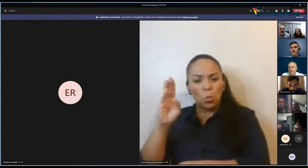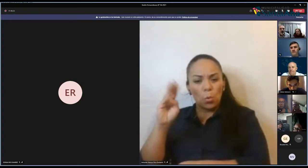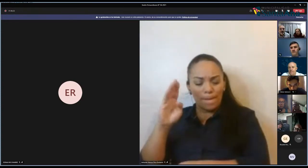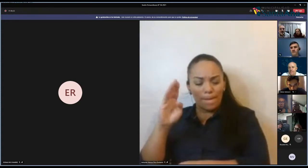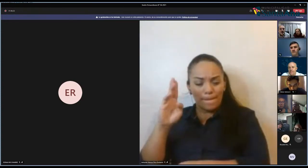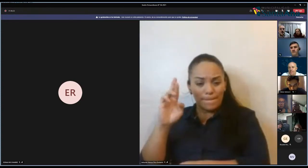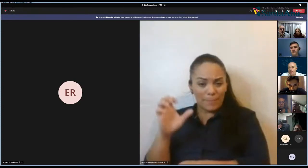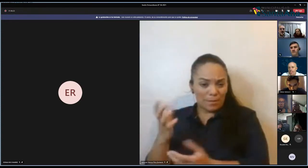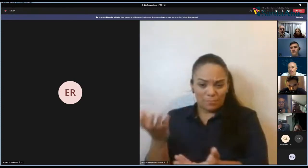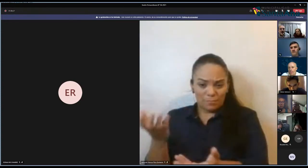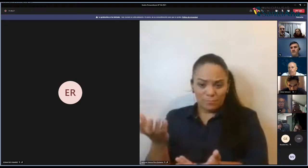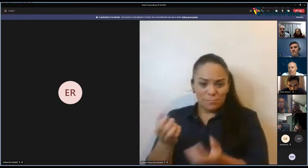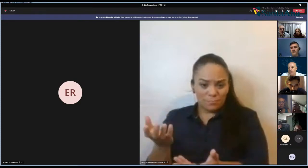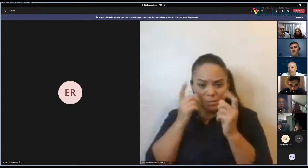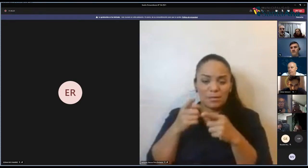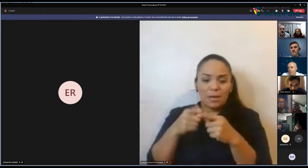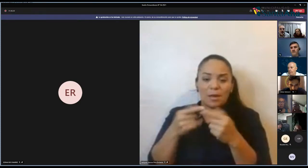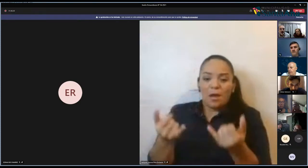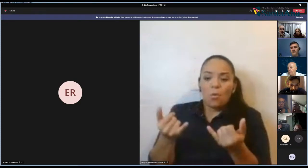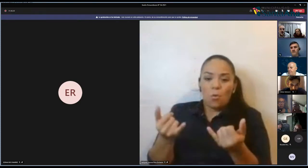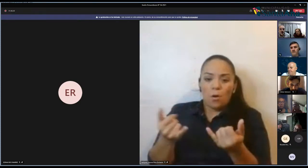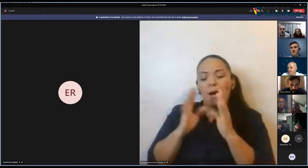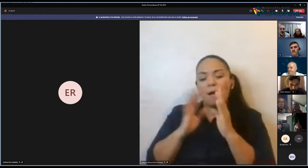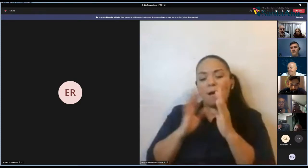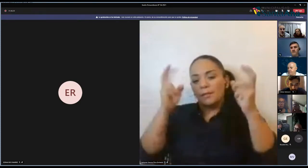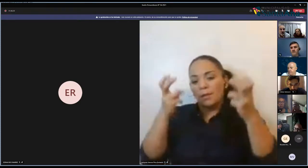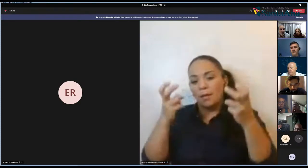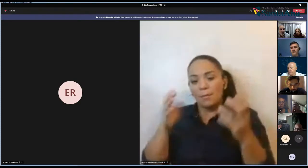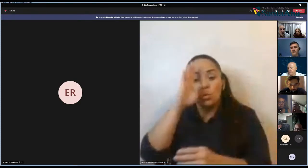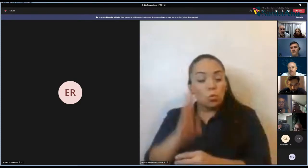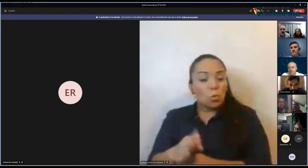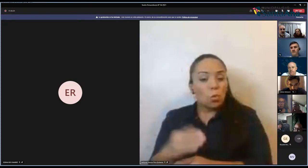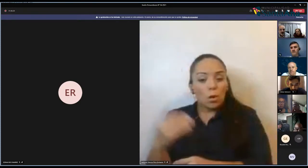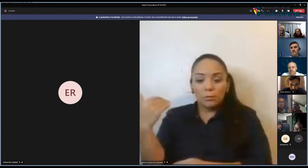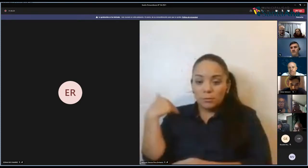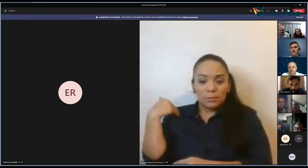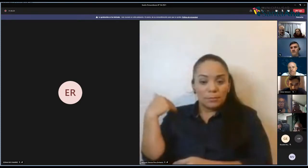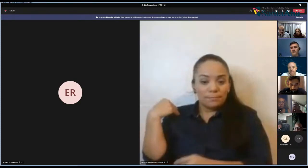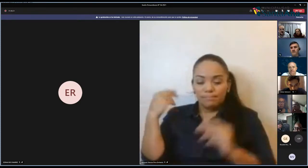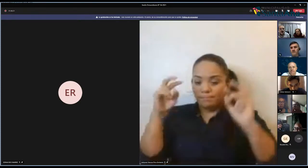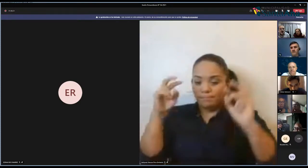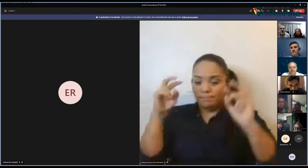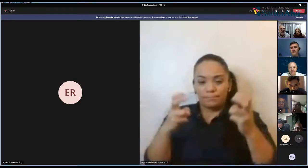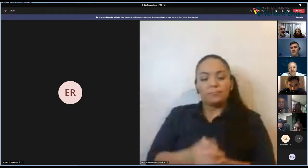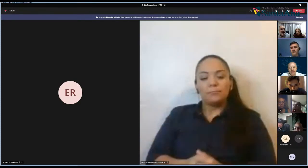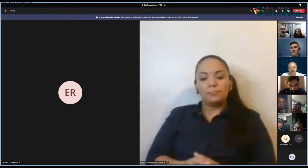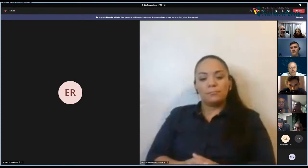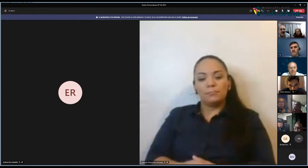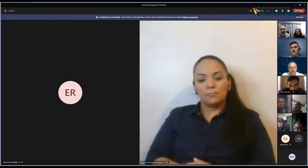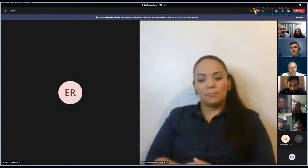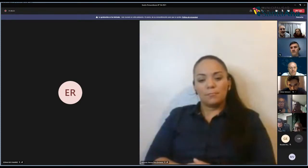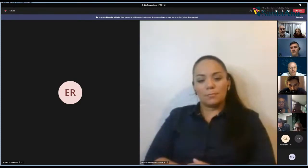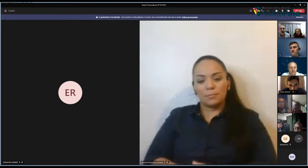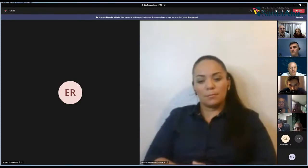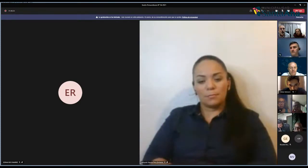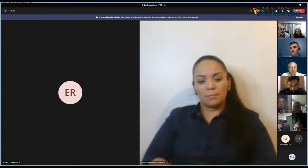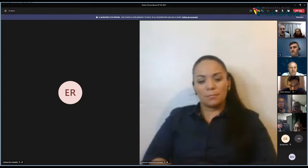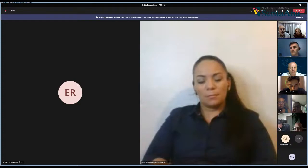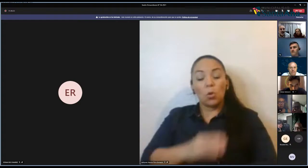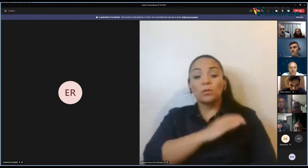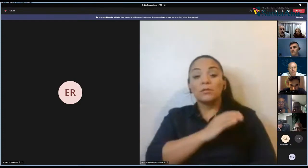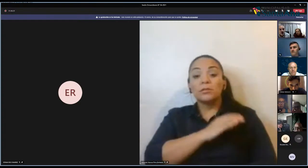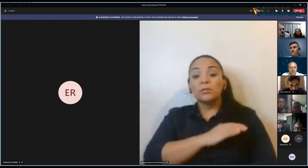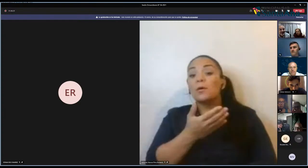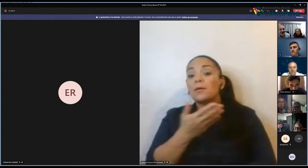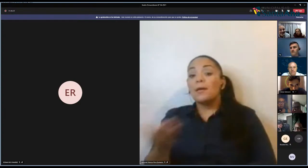a estas alturas este hable del tema porque no acá se nos advirtió sobre el tema la condición era era que bajo la óptica de